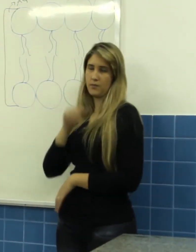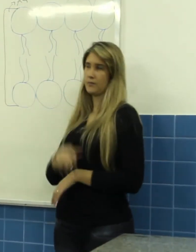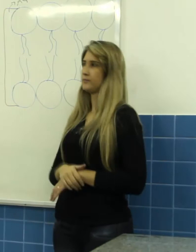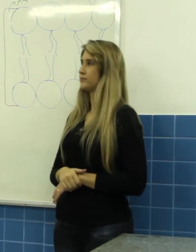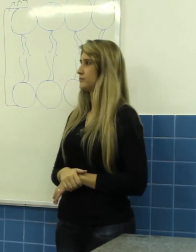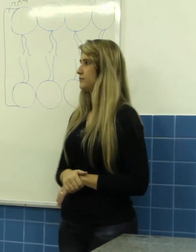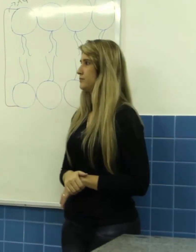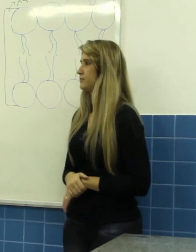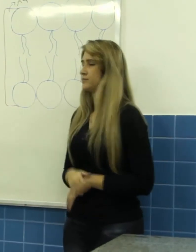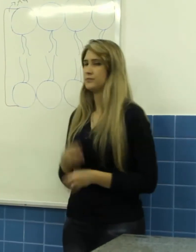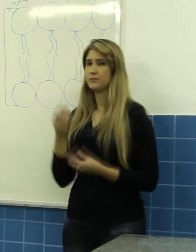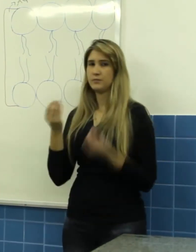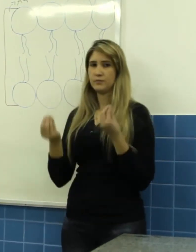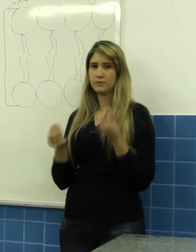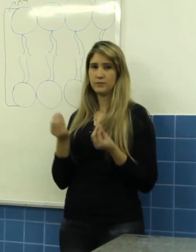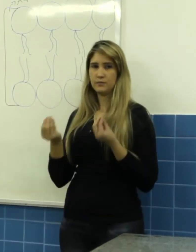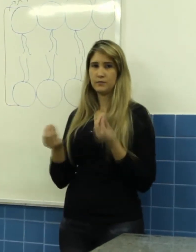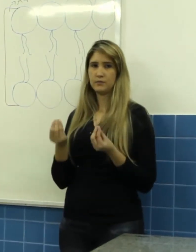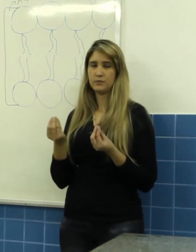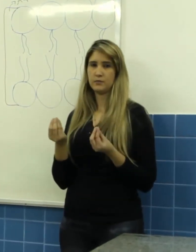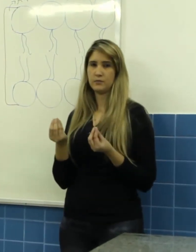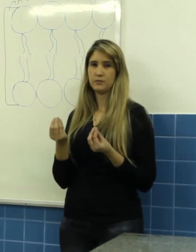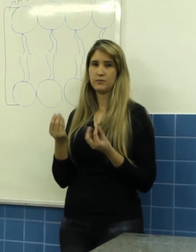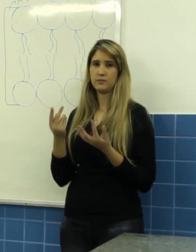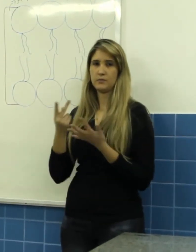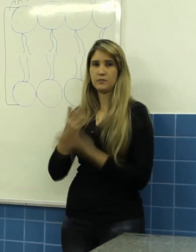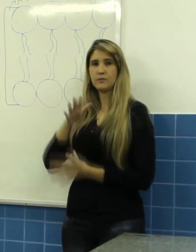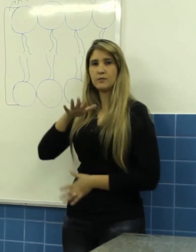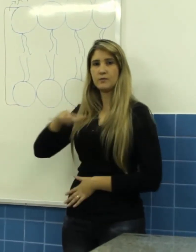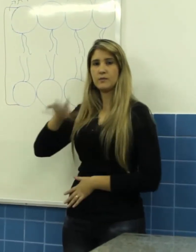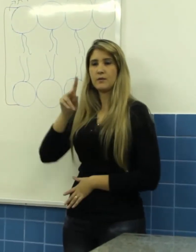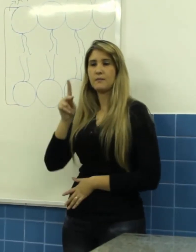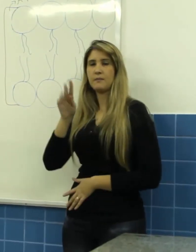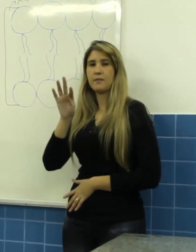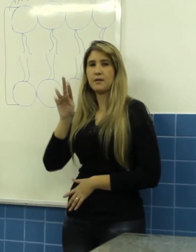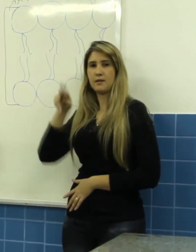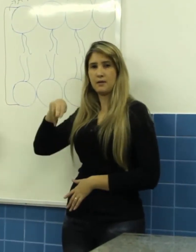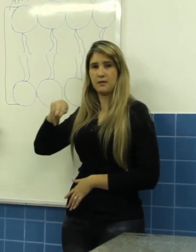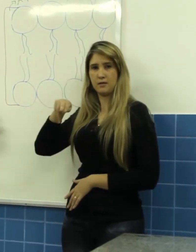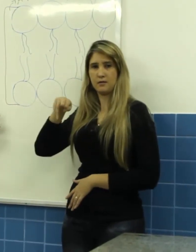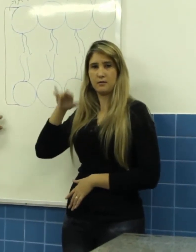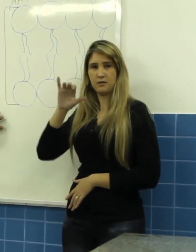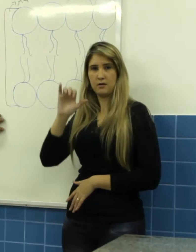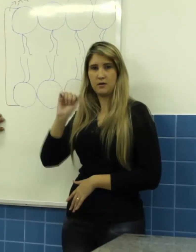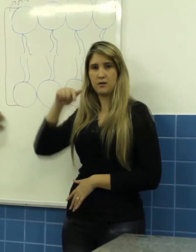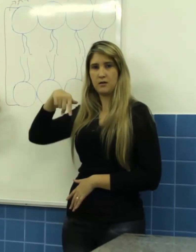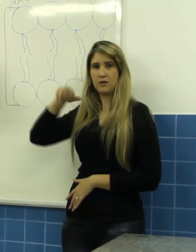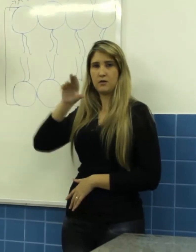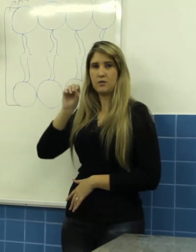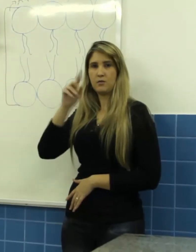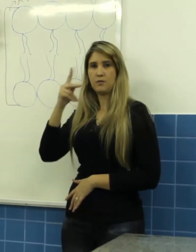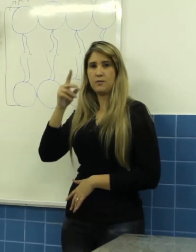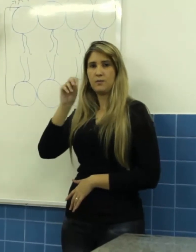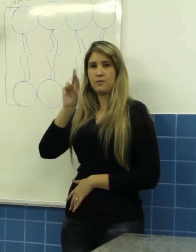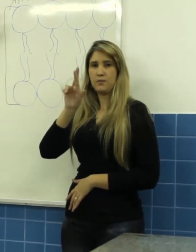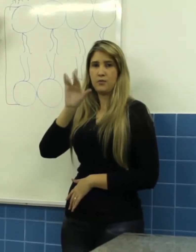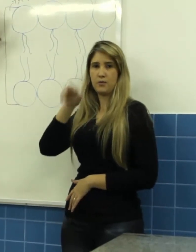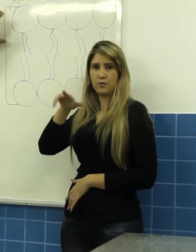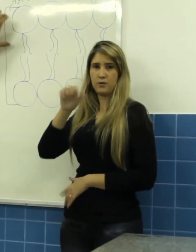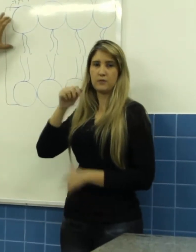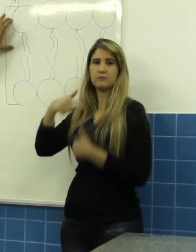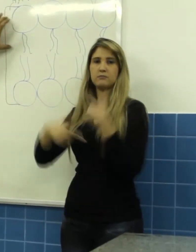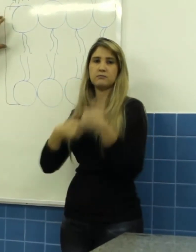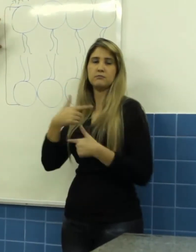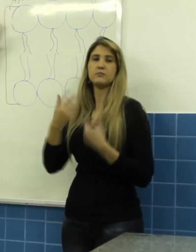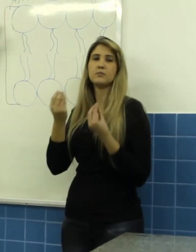Bom, então como funcionam as aquaporinas? Elas funcionam permitindo